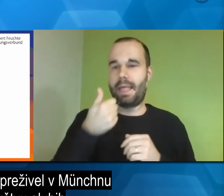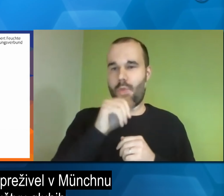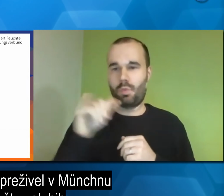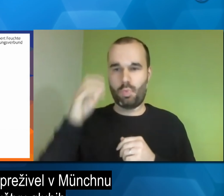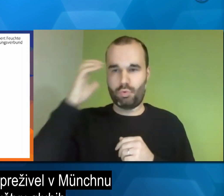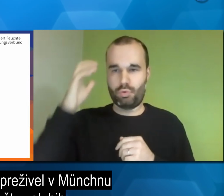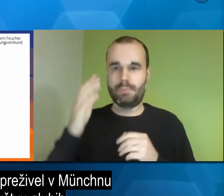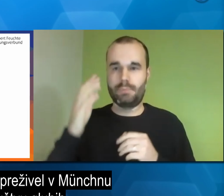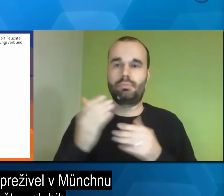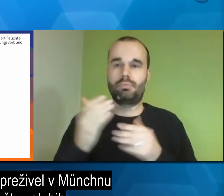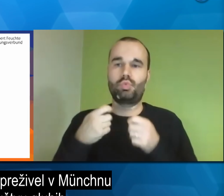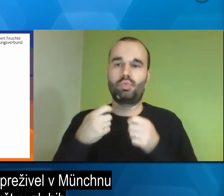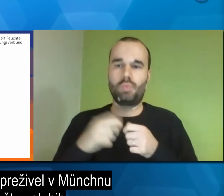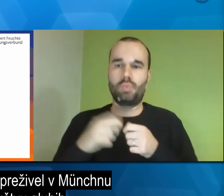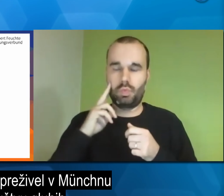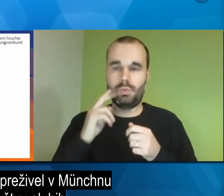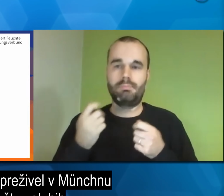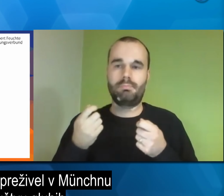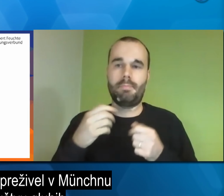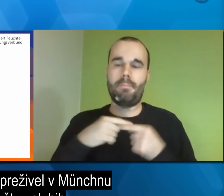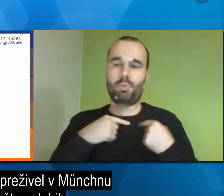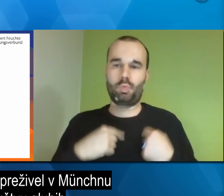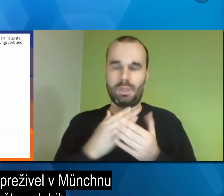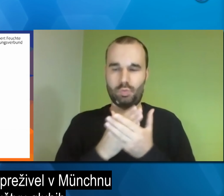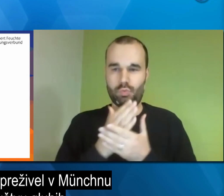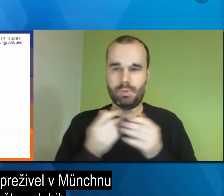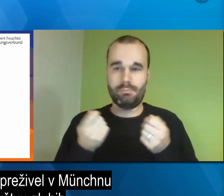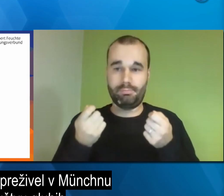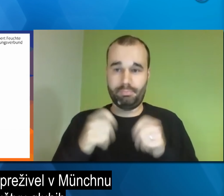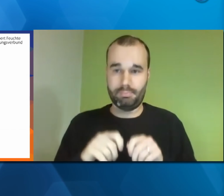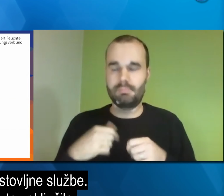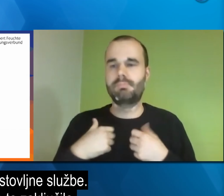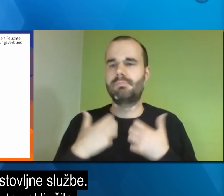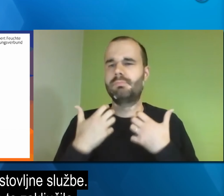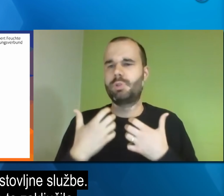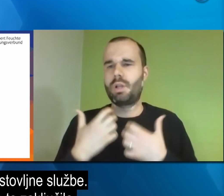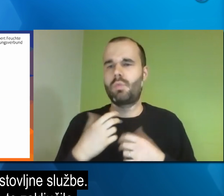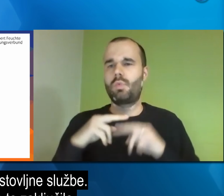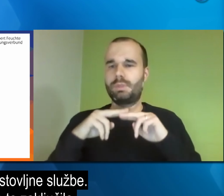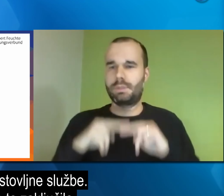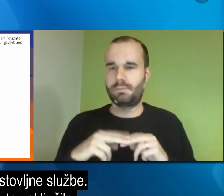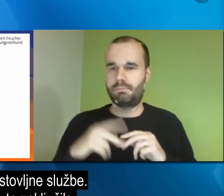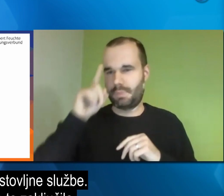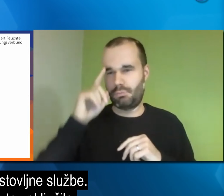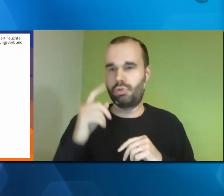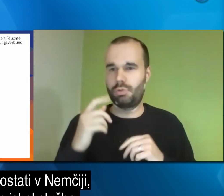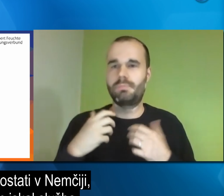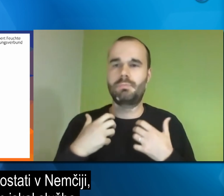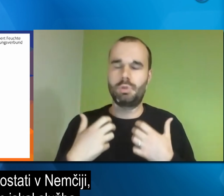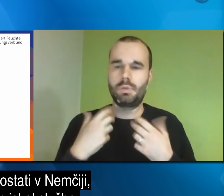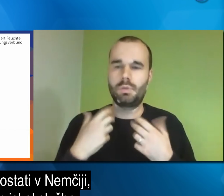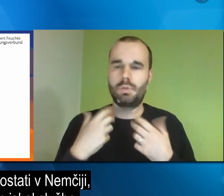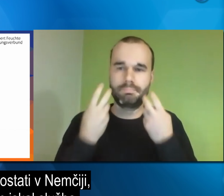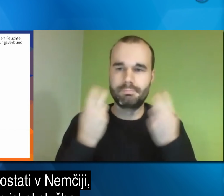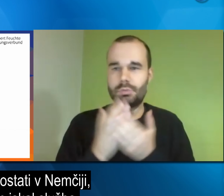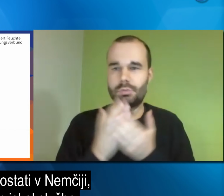Torej, 1 leto sem že povedal, sem preživel v Münchnu na društvu gluhih preko prostovoljne službe. Ko pa se je to zaključilo, sem vedel, da